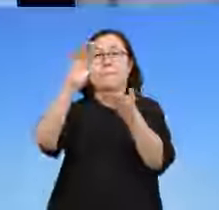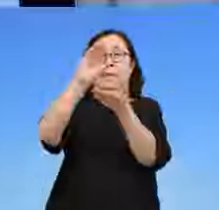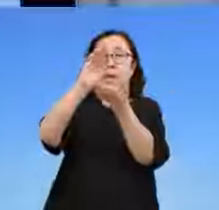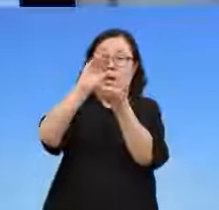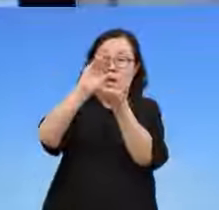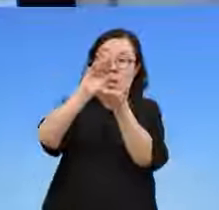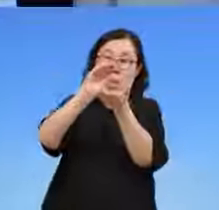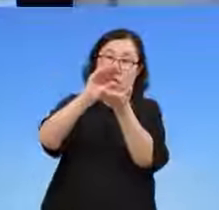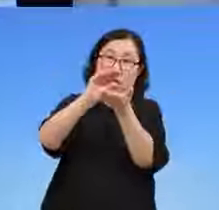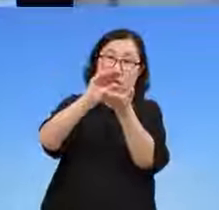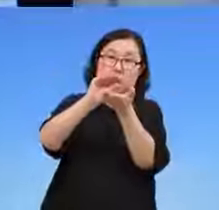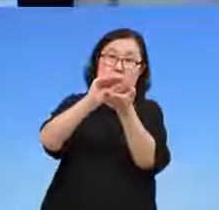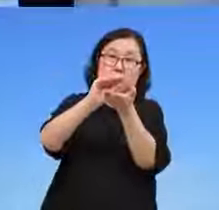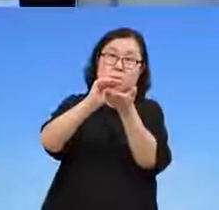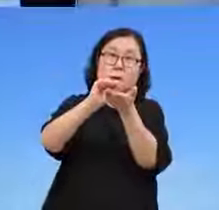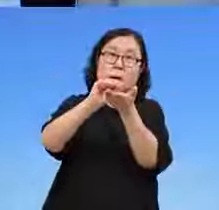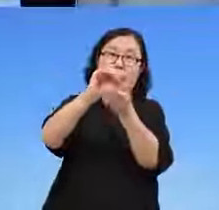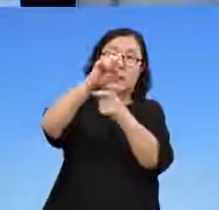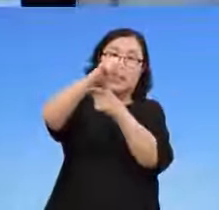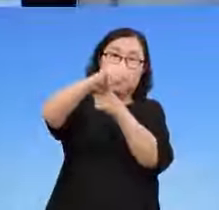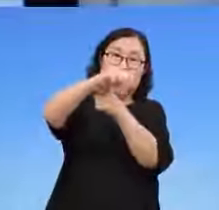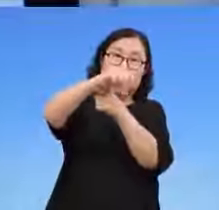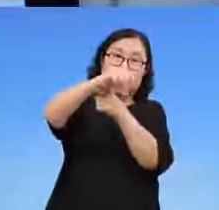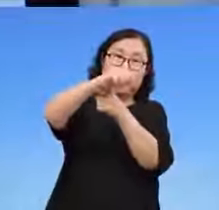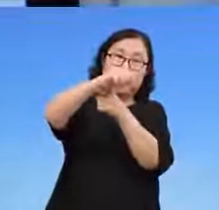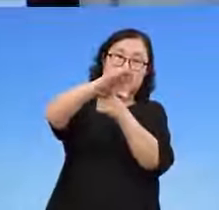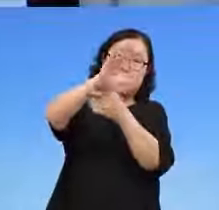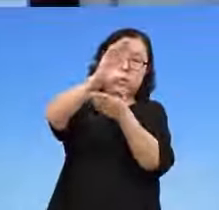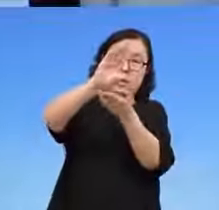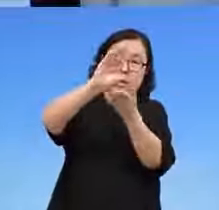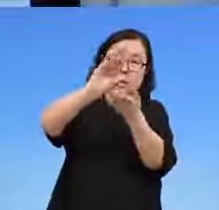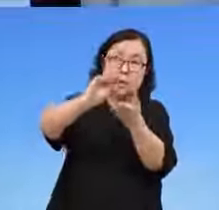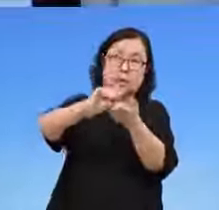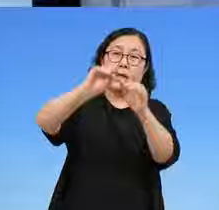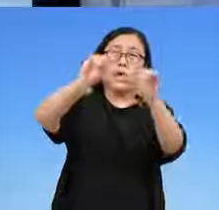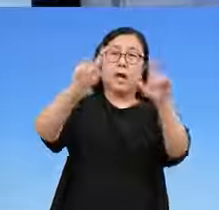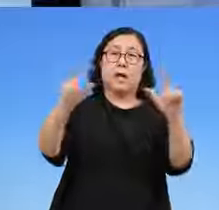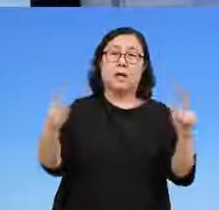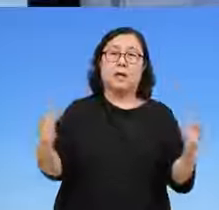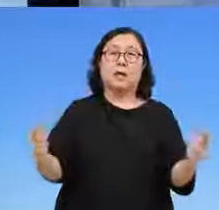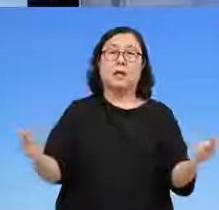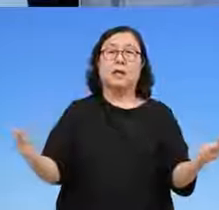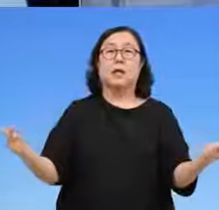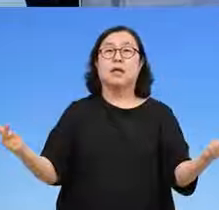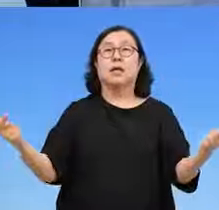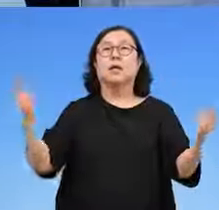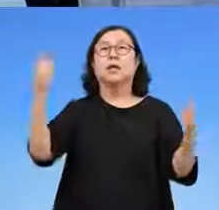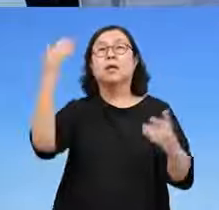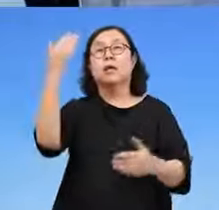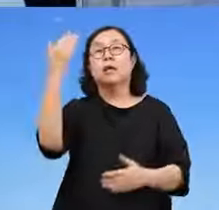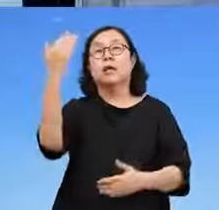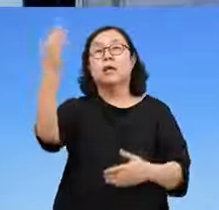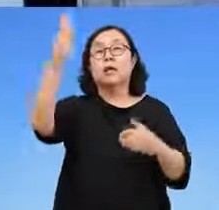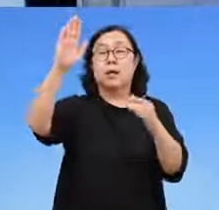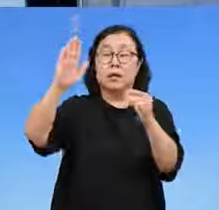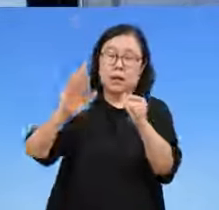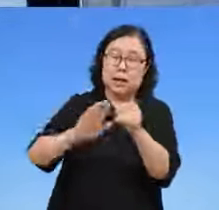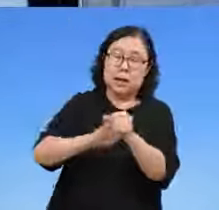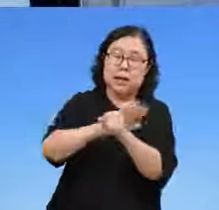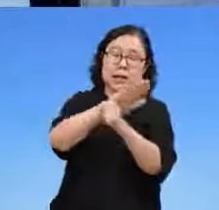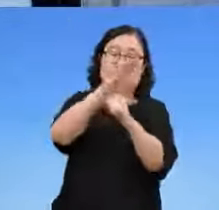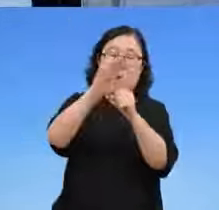않으시는 꺼져가는 등불 끄지 않는 꺼져가는 등불 끄지 않는